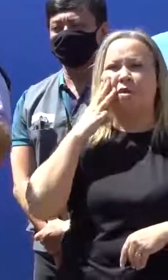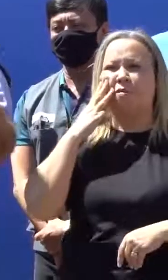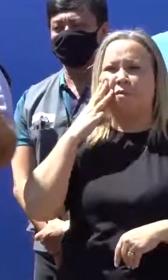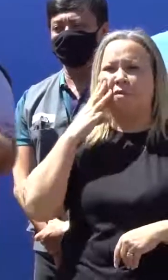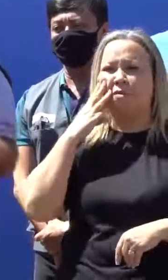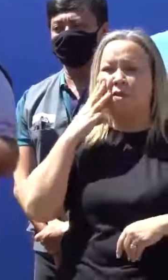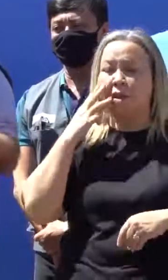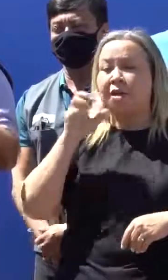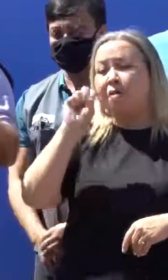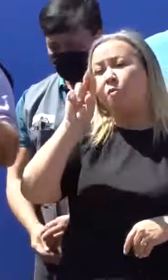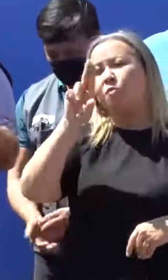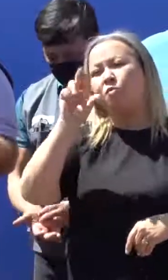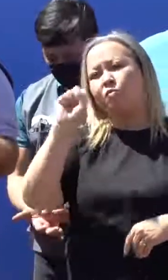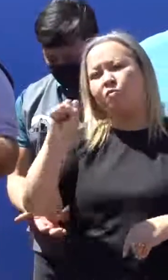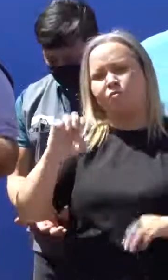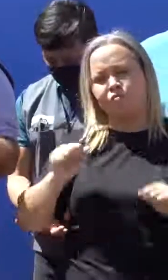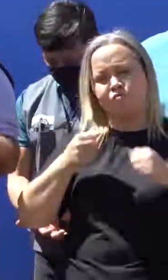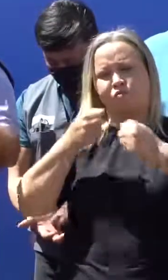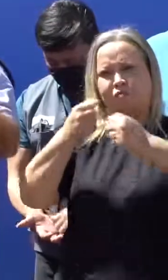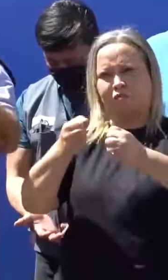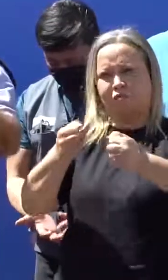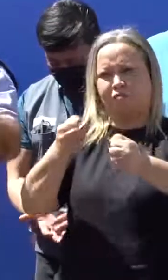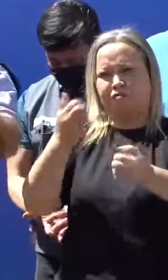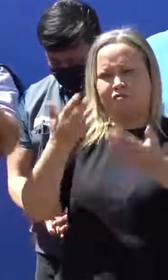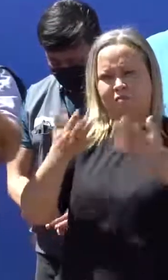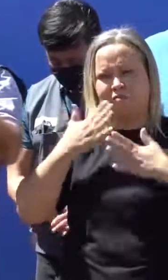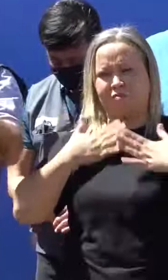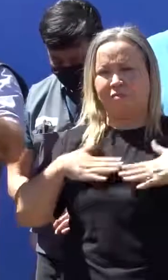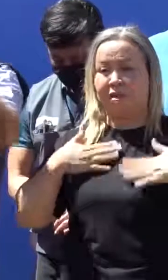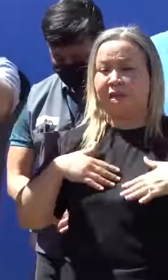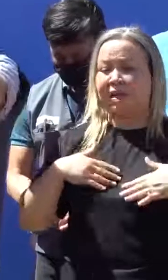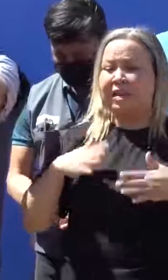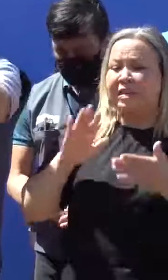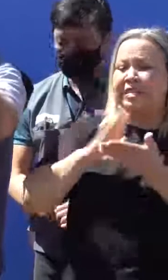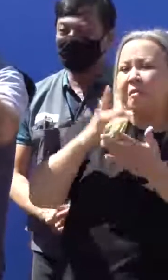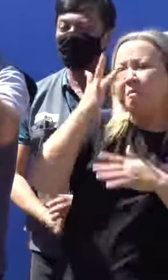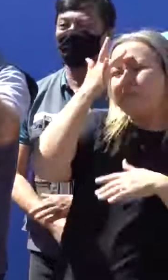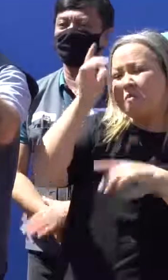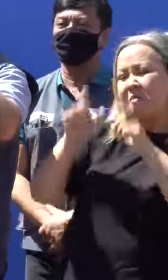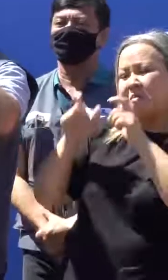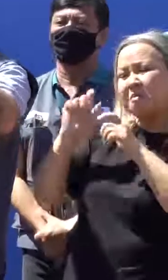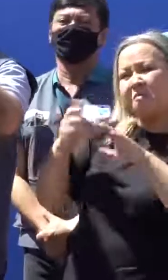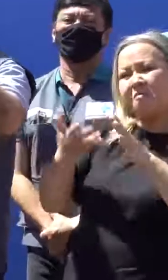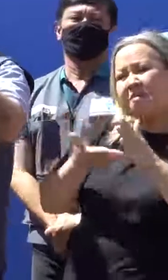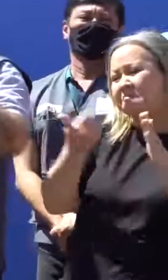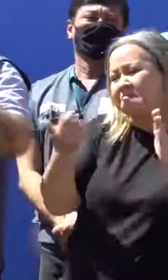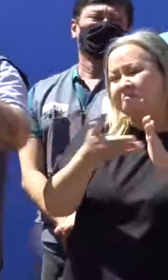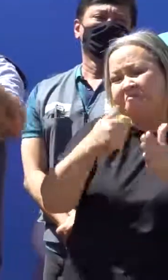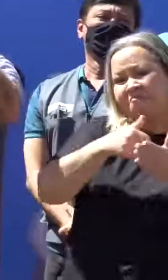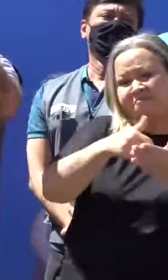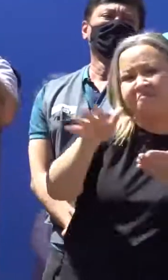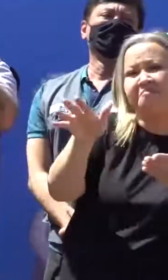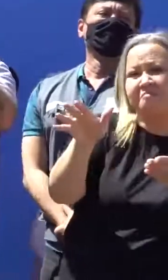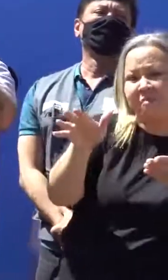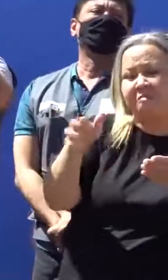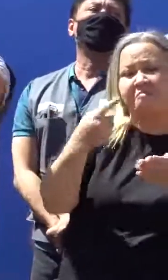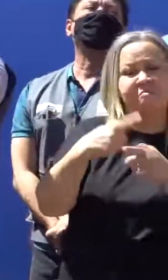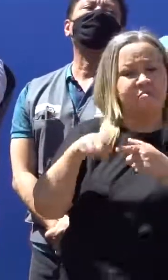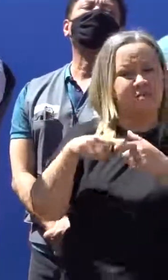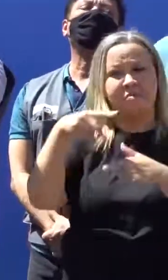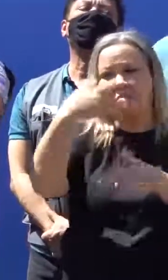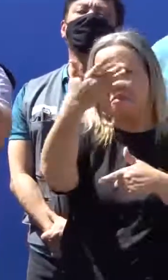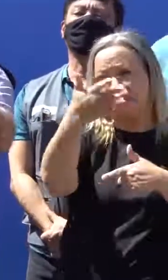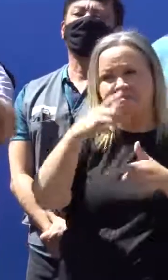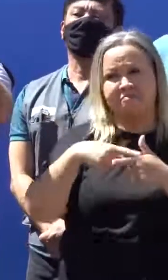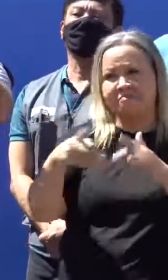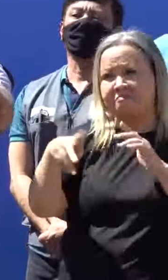de Saúde, é essa unidade, é essa harmonia. Se alguns querem sair dessa baliza, é problema deles. Quem vai julgar?